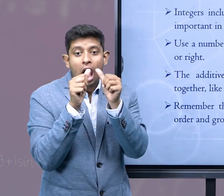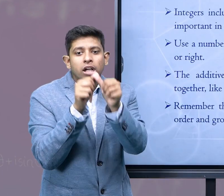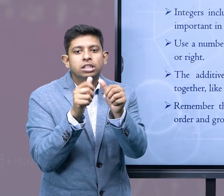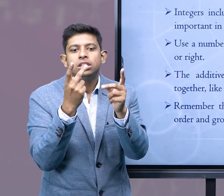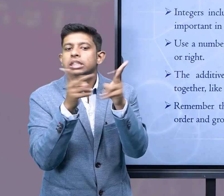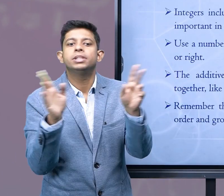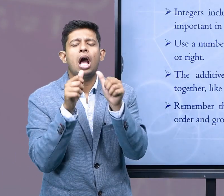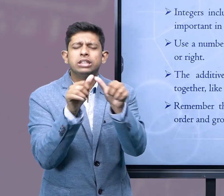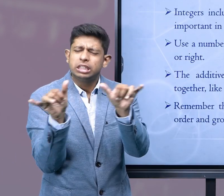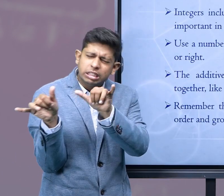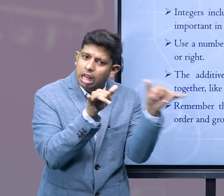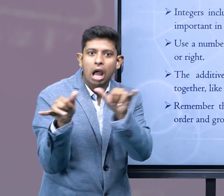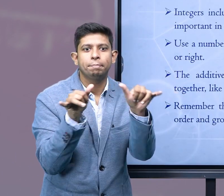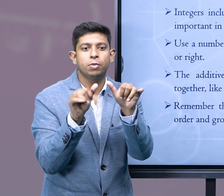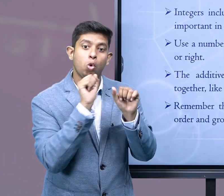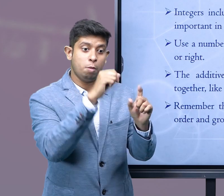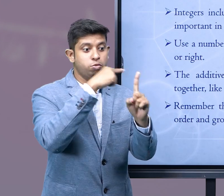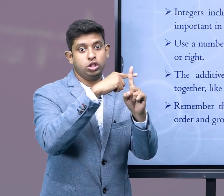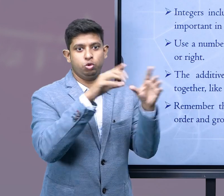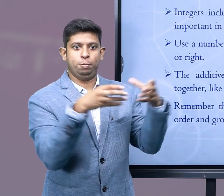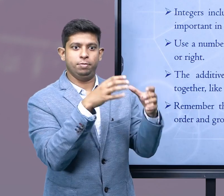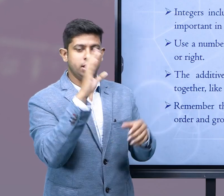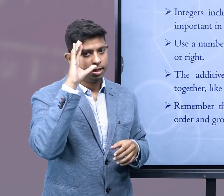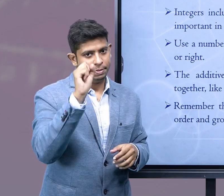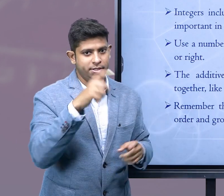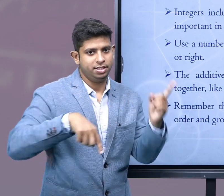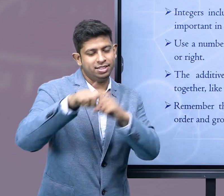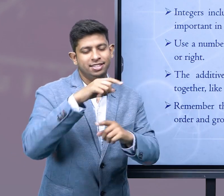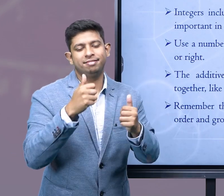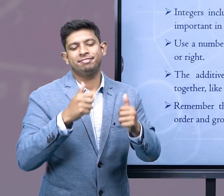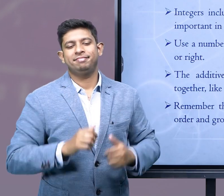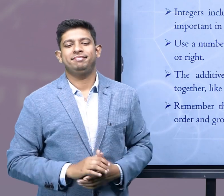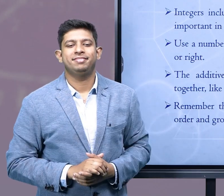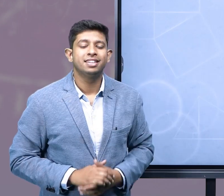गुणधर्म होते हैं, अर्थात क्रम और समूह परिणाम को नहीं बदलते हैं।